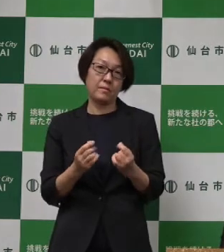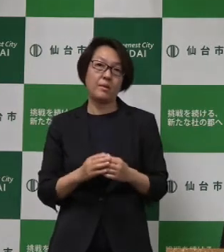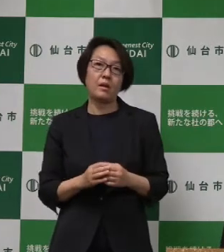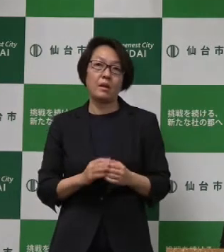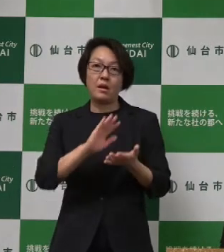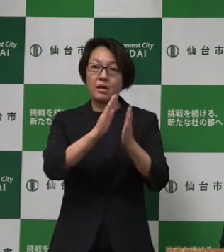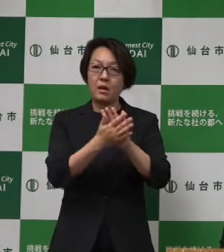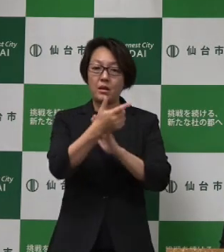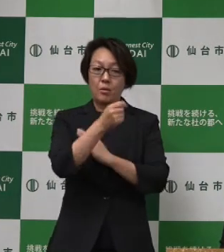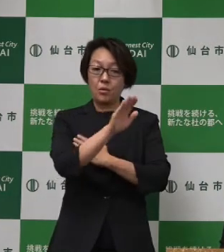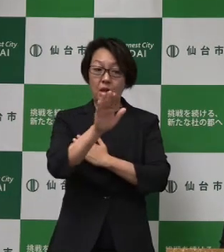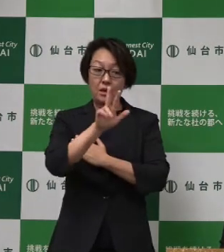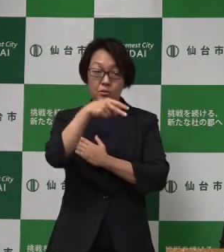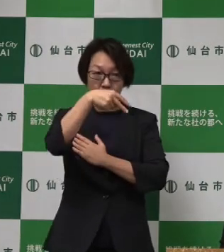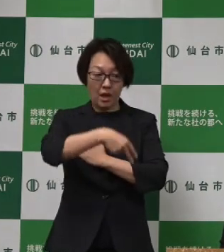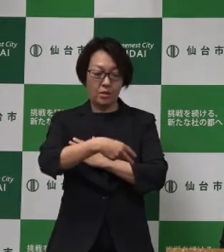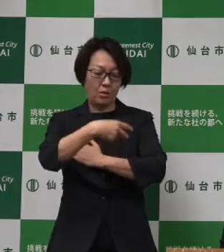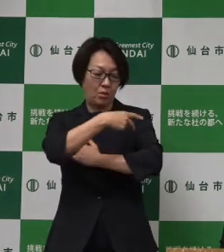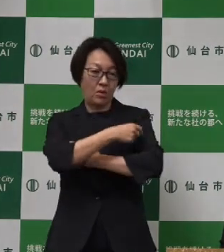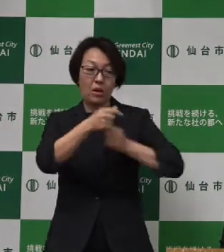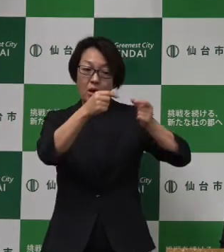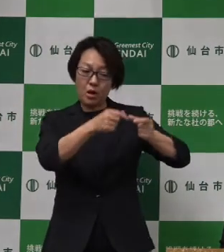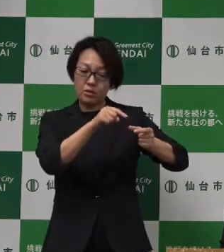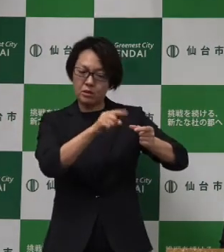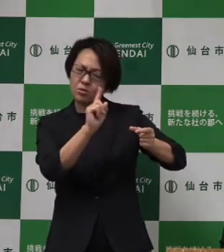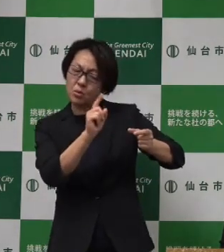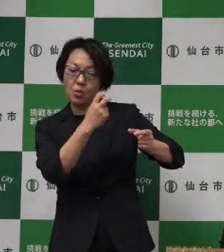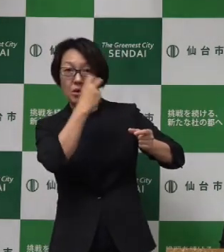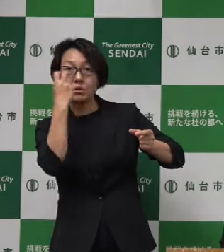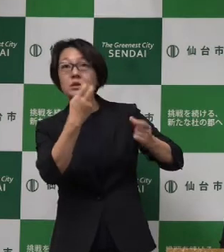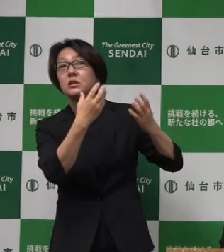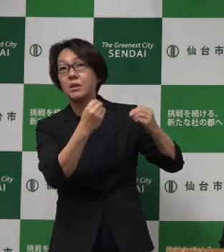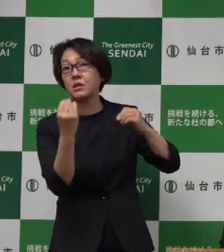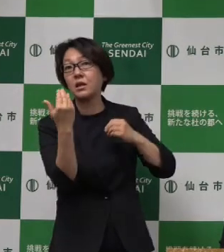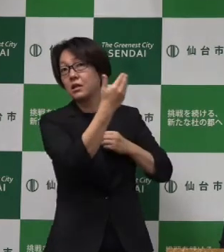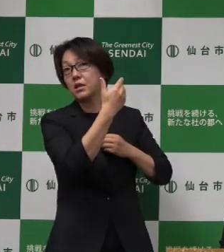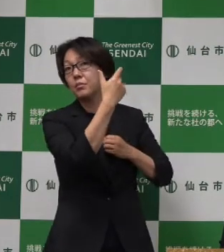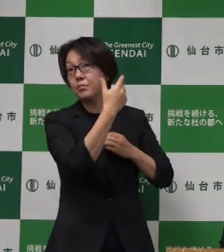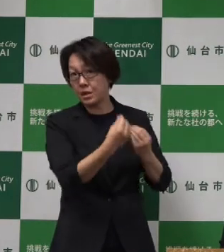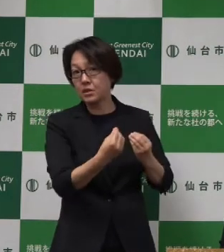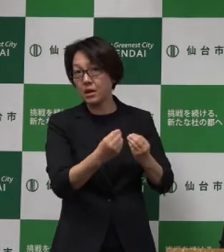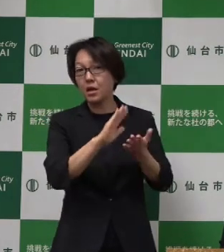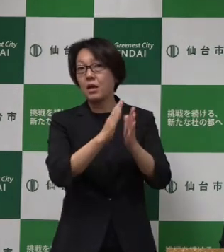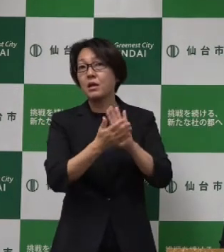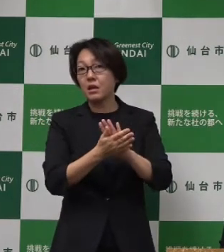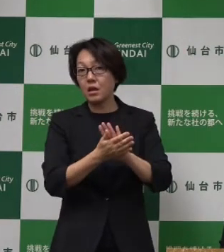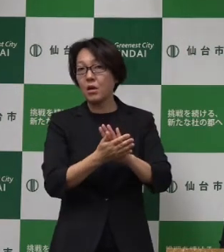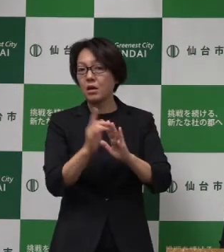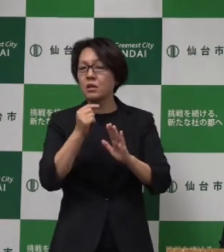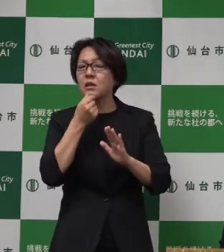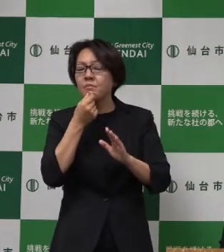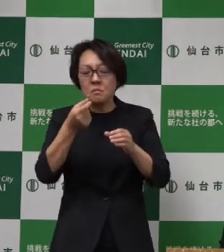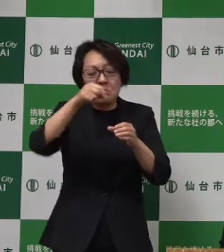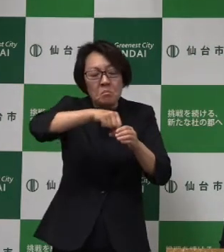モデルナのワクチンについて、確認をさせていただきましたけれども、県では使用していないということ